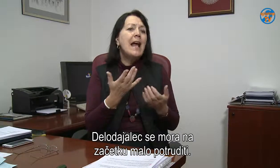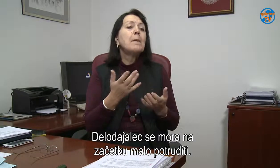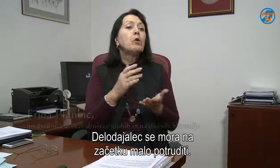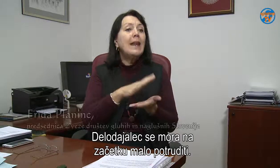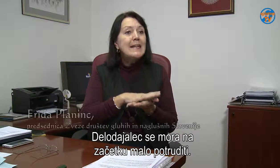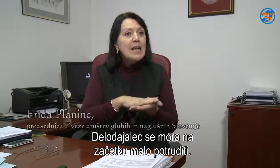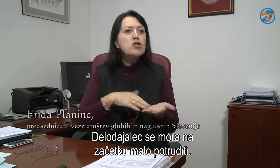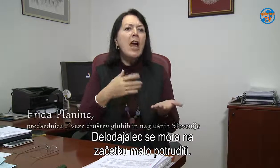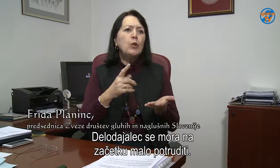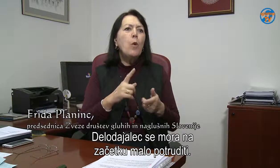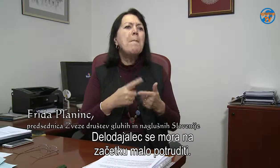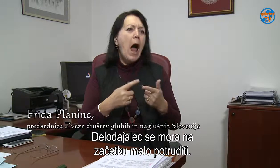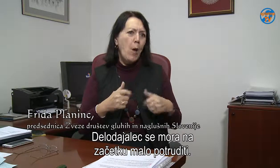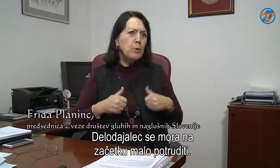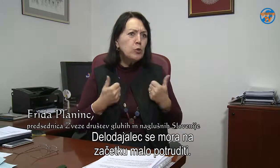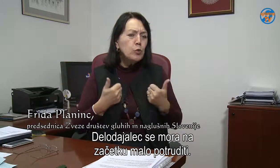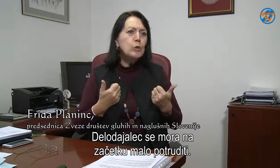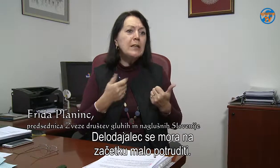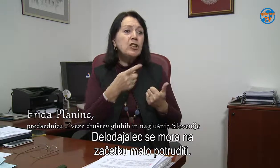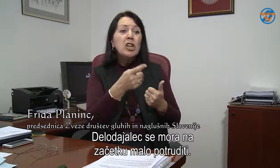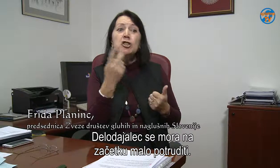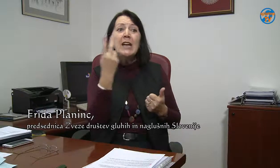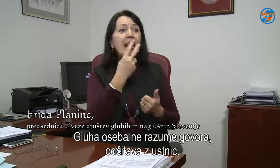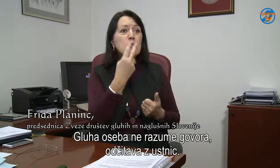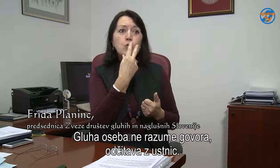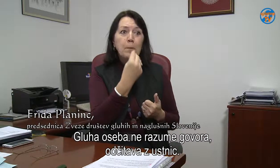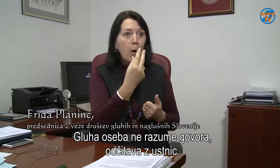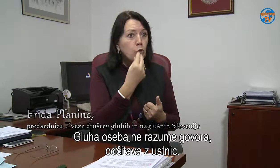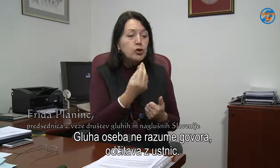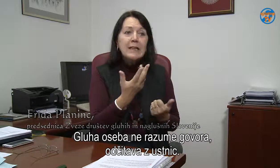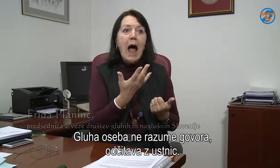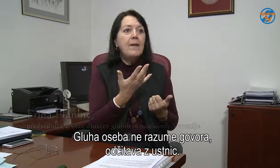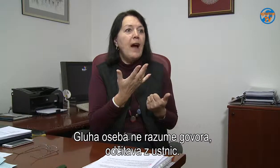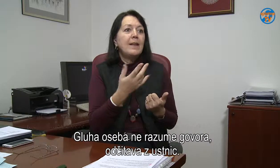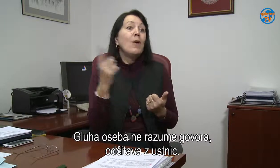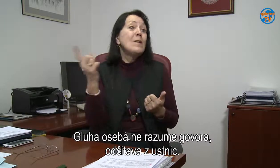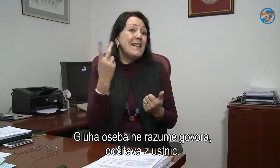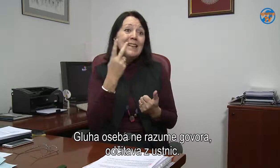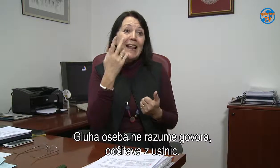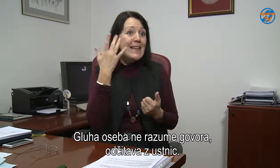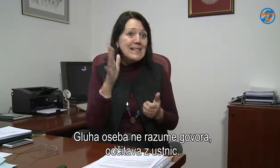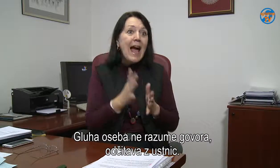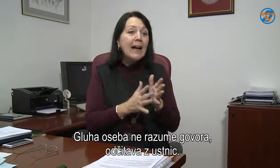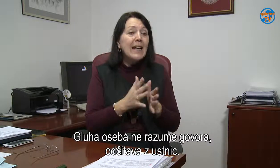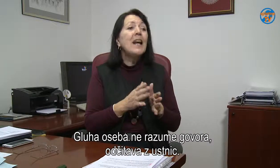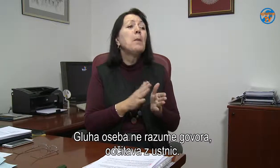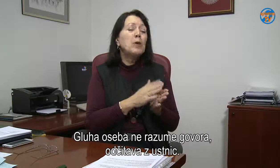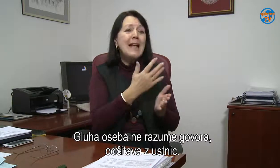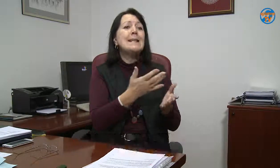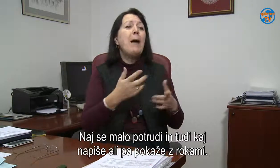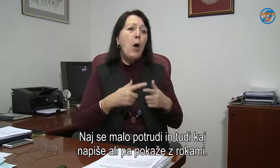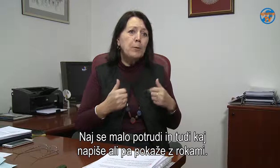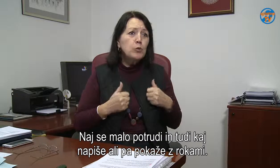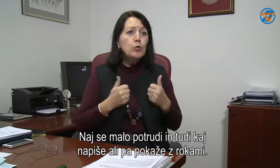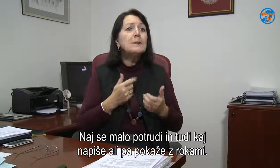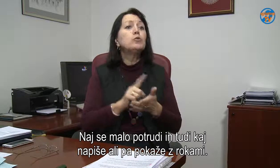Delodajalec mora na začetku malo potruditi. Če ne razume očitama, seveda ne znakaj, pa naj